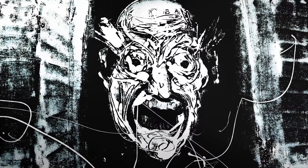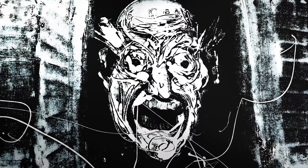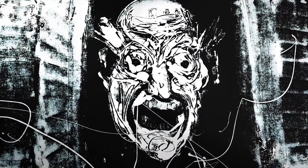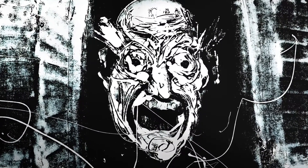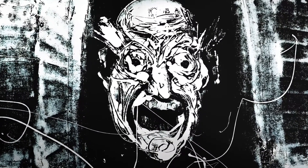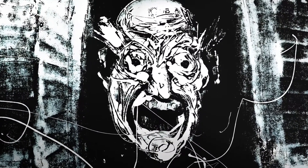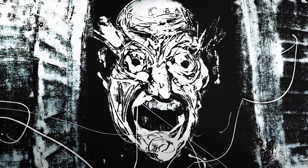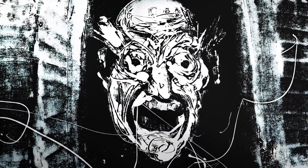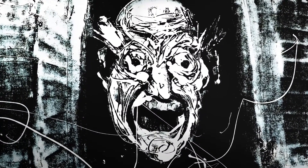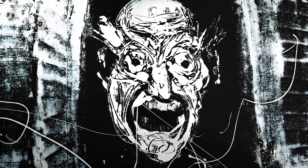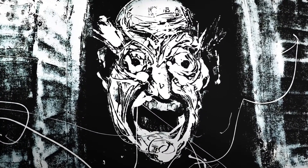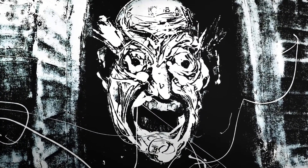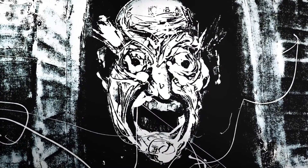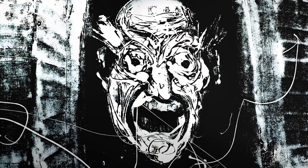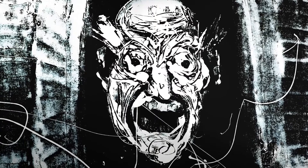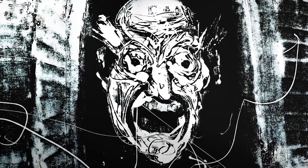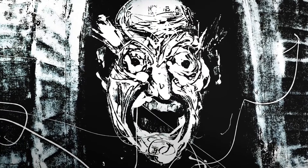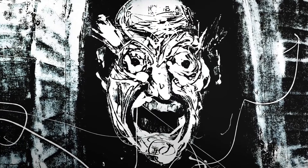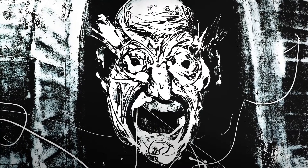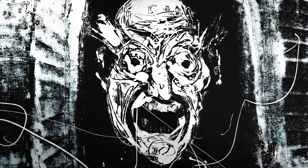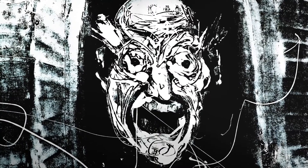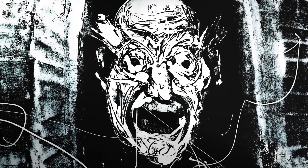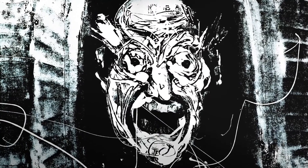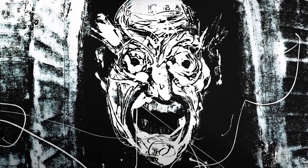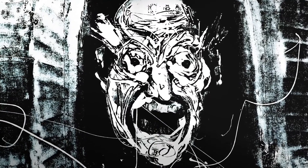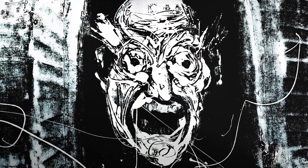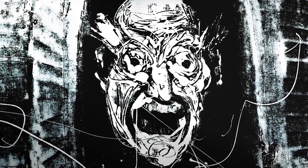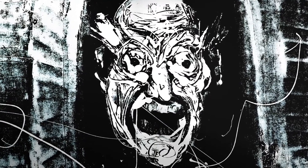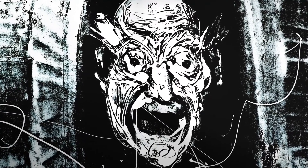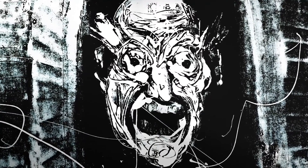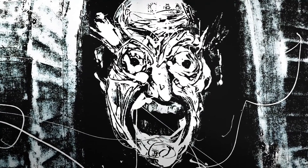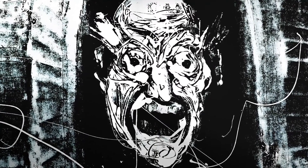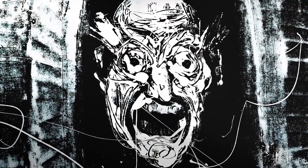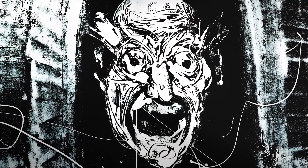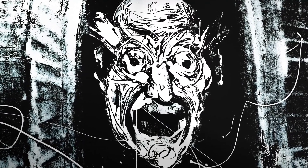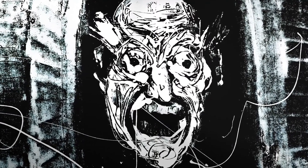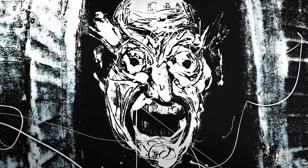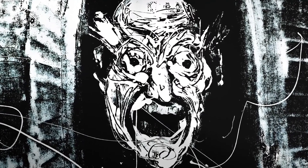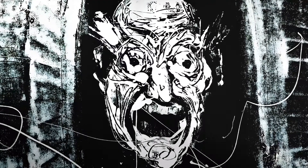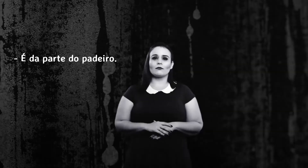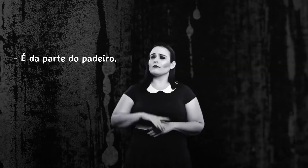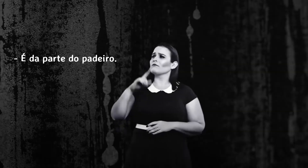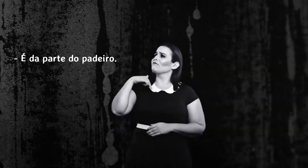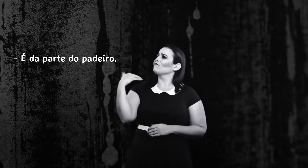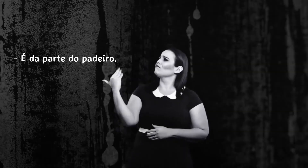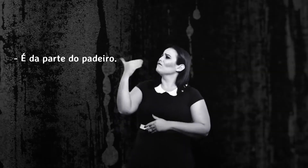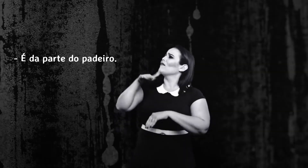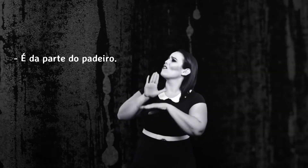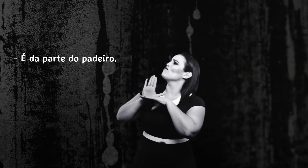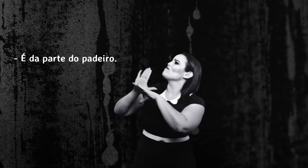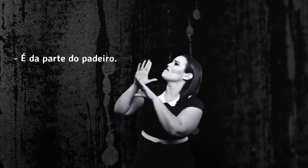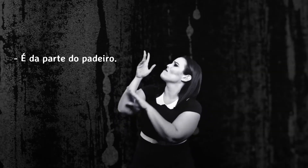de desaprovação. Ele arregala os olhos injetados de cólera. É da parte do